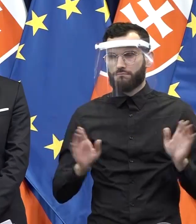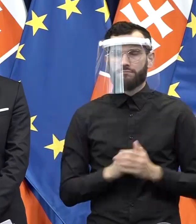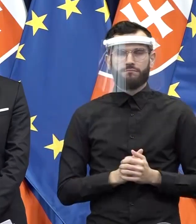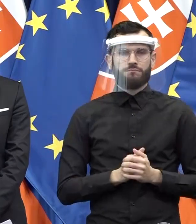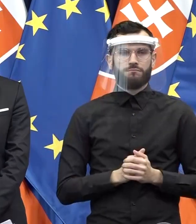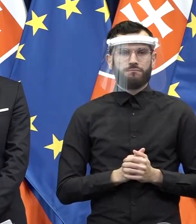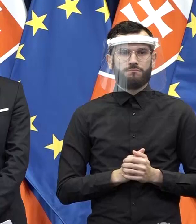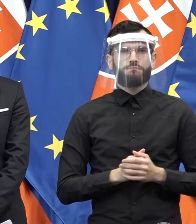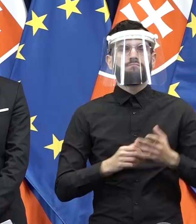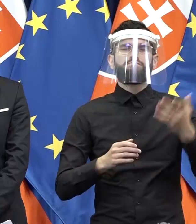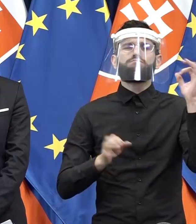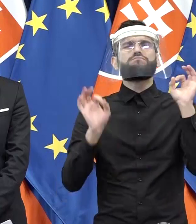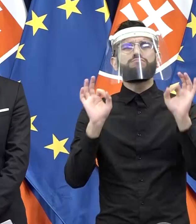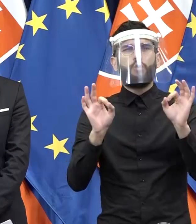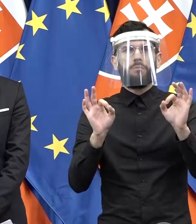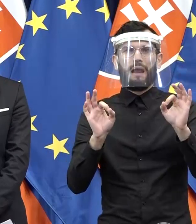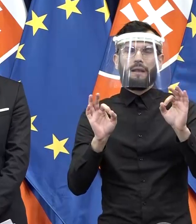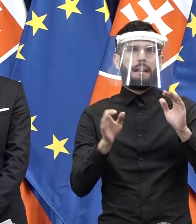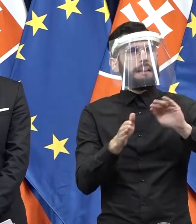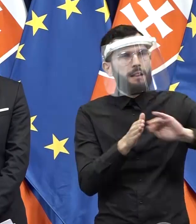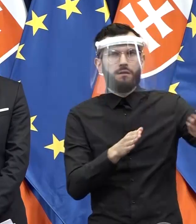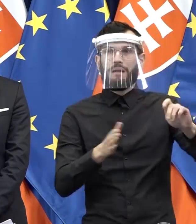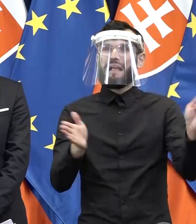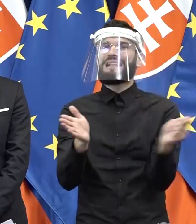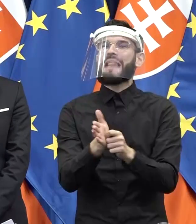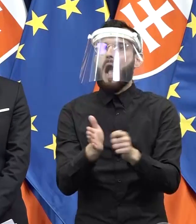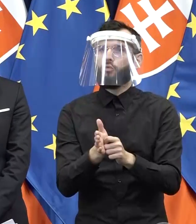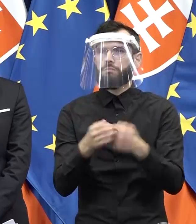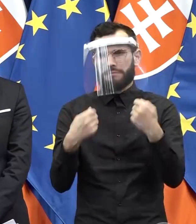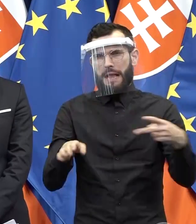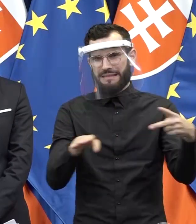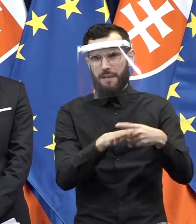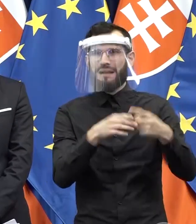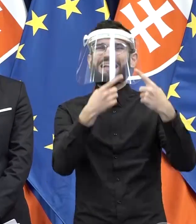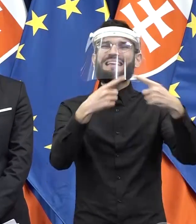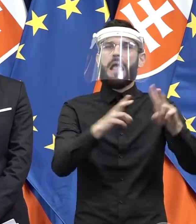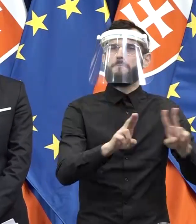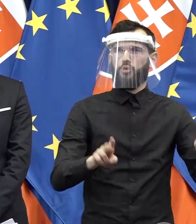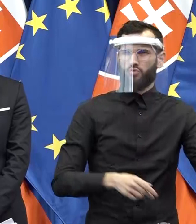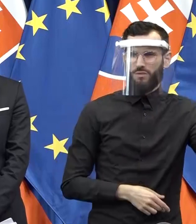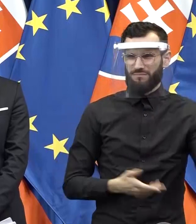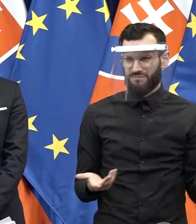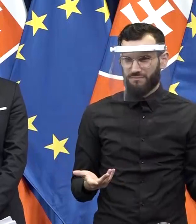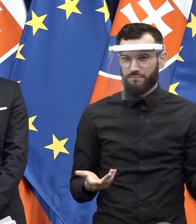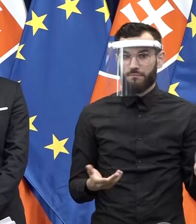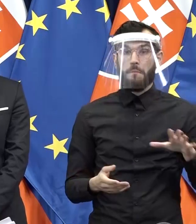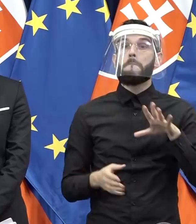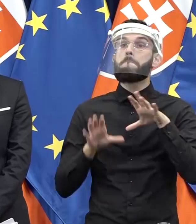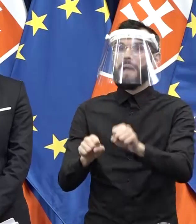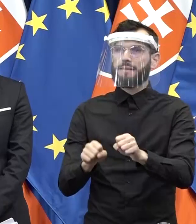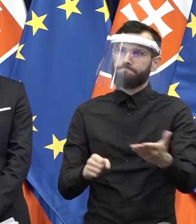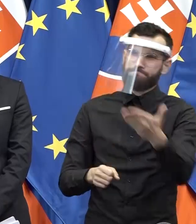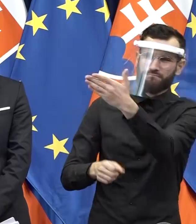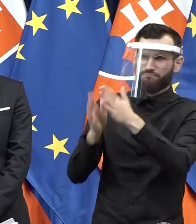čomukoľvek z toho, čo som teraz spomínal. Nákup si zabezpečiť iným spôsobom, psa dať venčiť